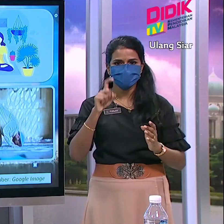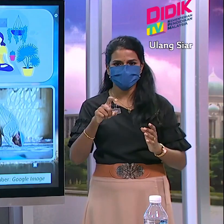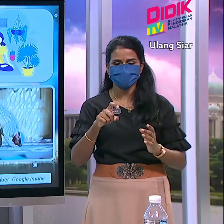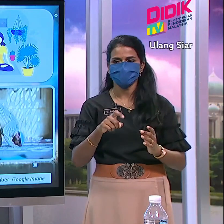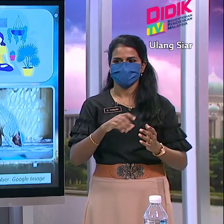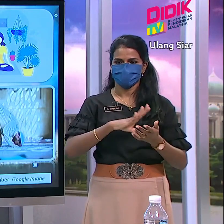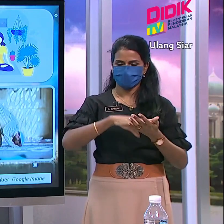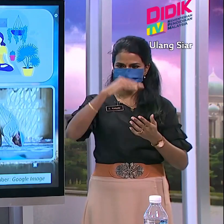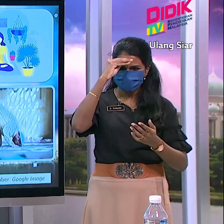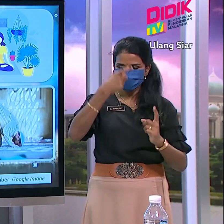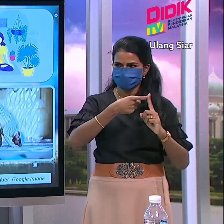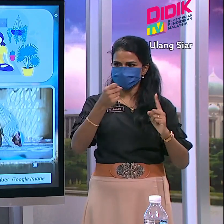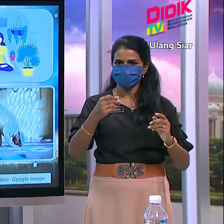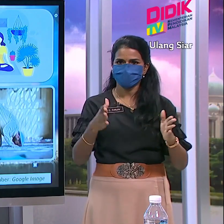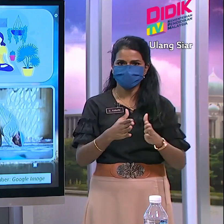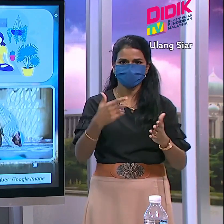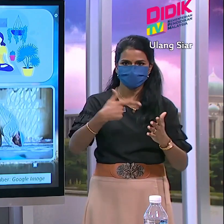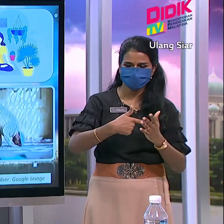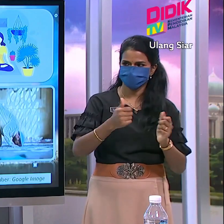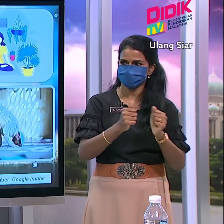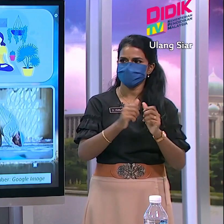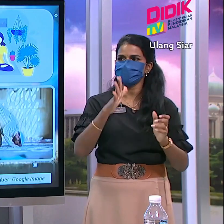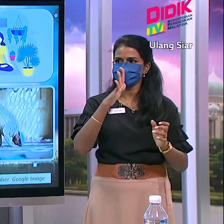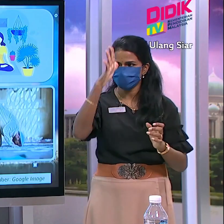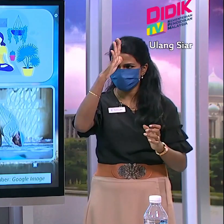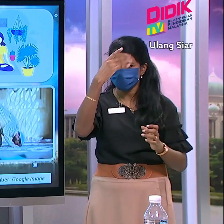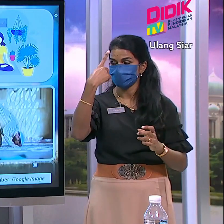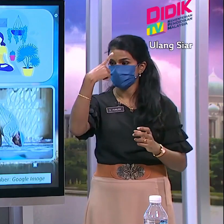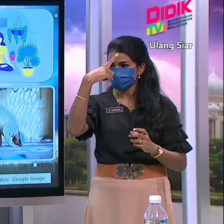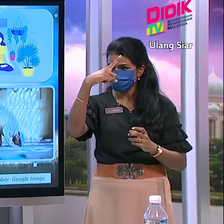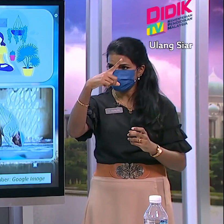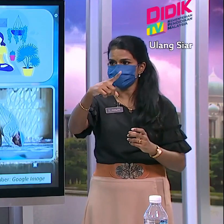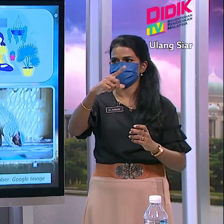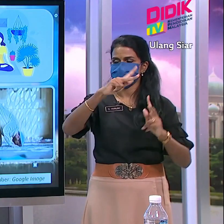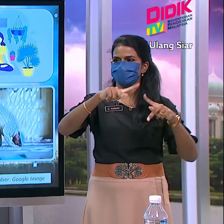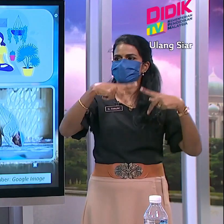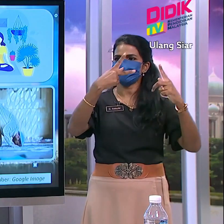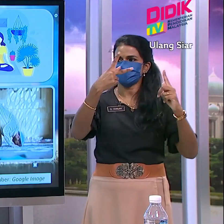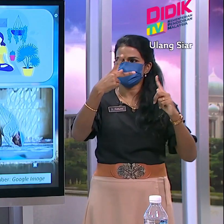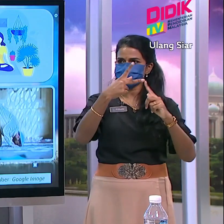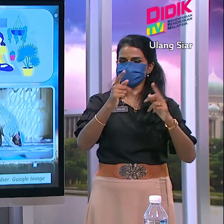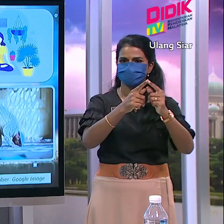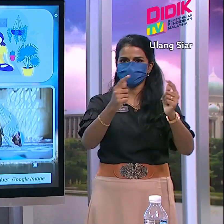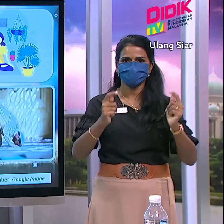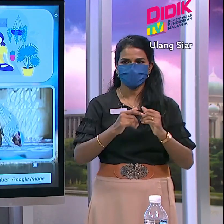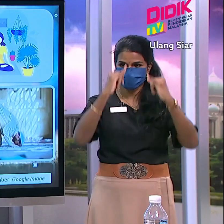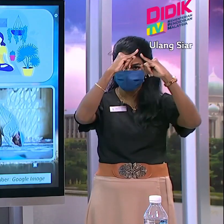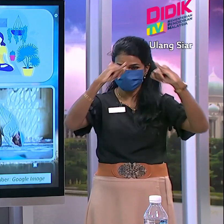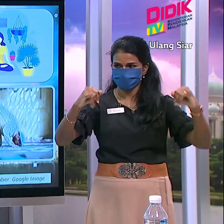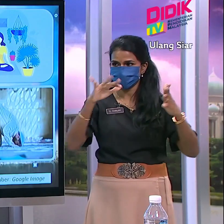mesti belajar dari kecil lagi dengan ibu bapa untuk pergi ke tempat ibadat